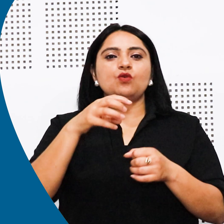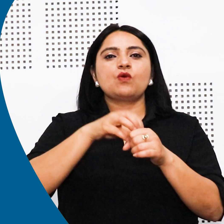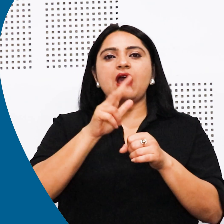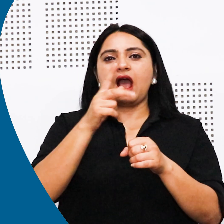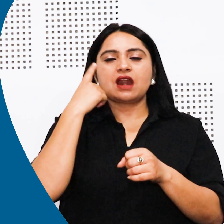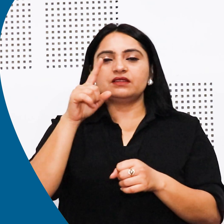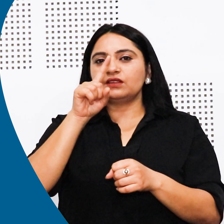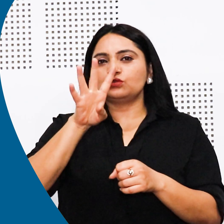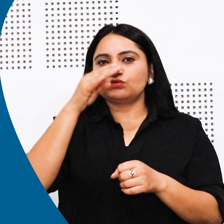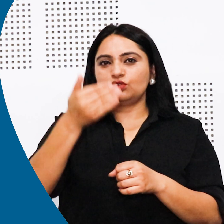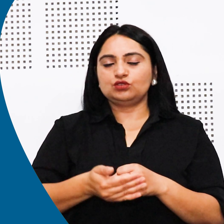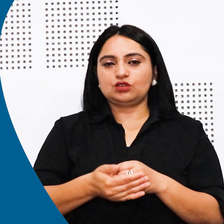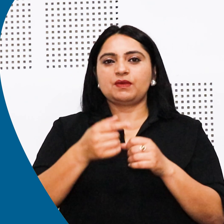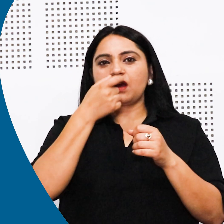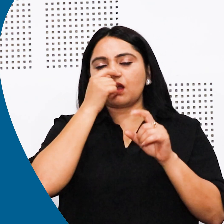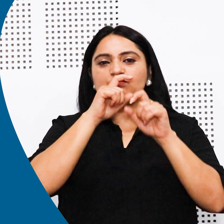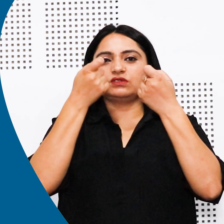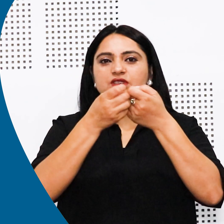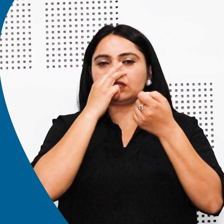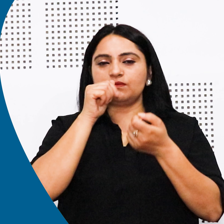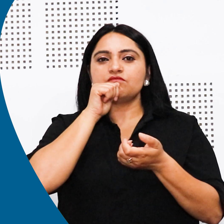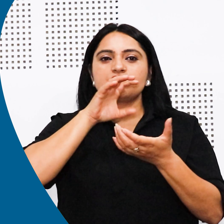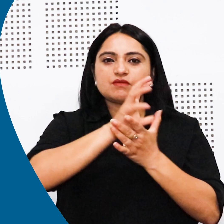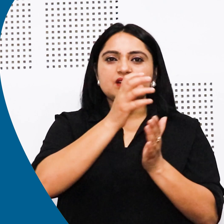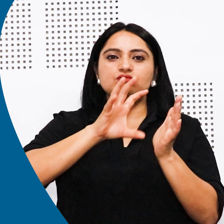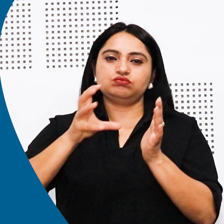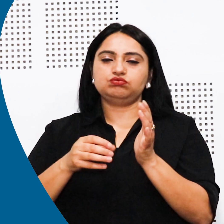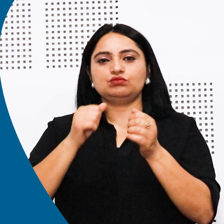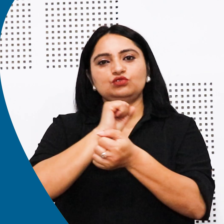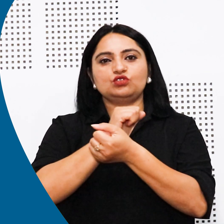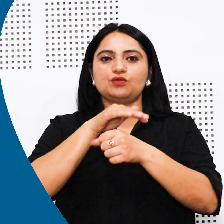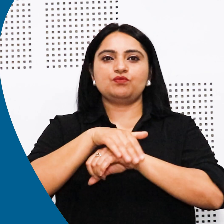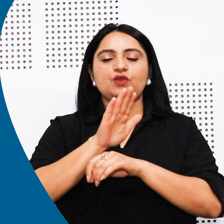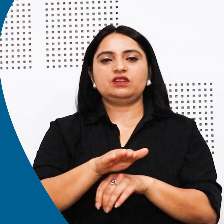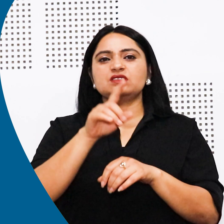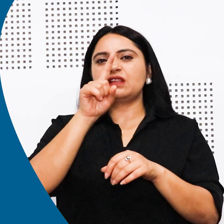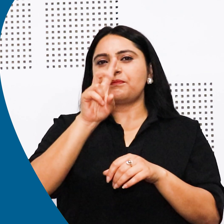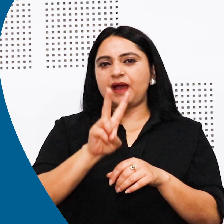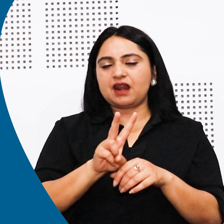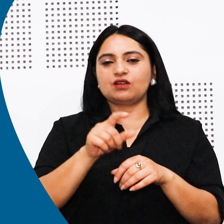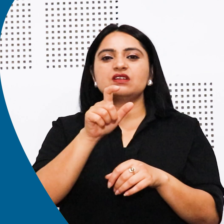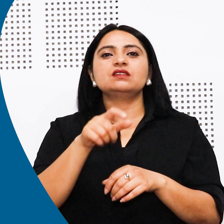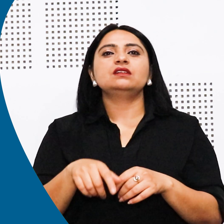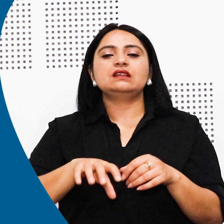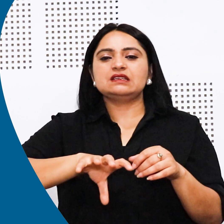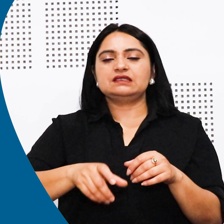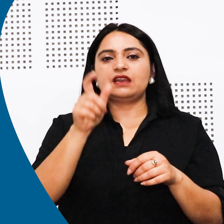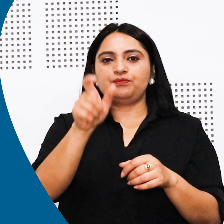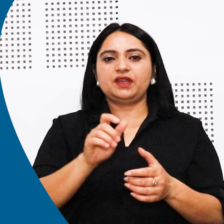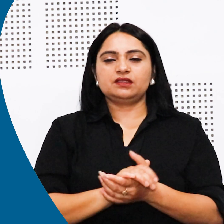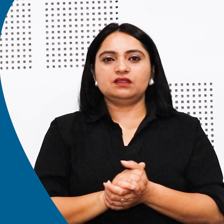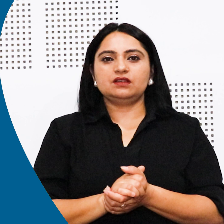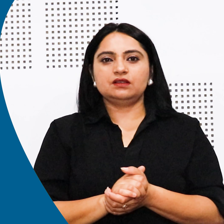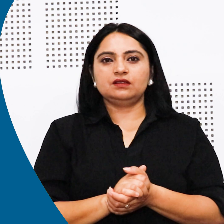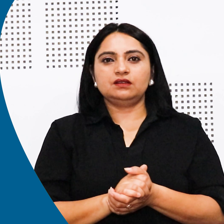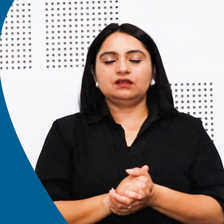देखि 14 सम्मका ग्रामीण क्षेत्रमा बाढी पहिरोको जोखिम धेरै छ। तानसेन 12 छेर्लुङका स्थानीयवासी जनक भट्टराई। खाली